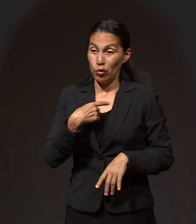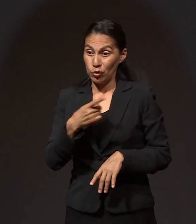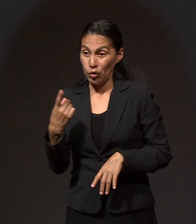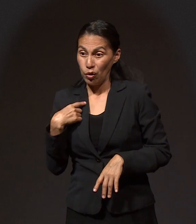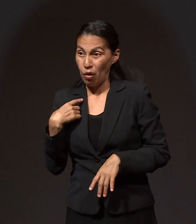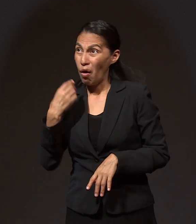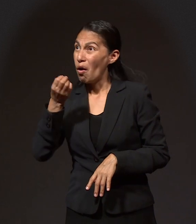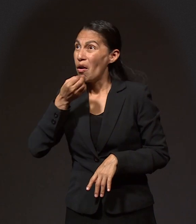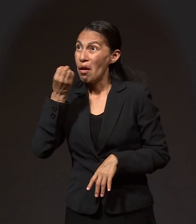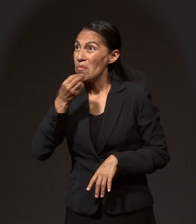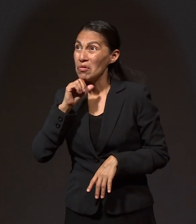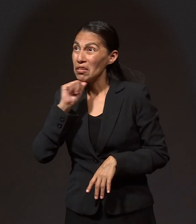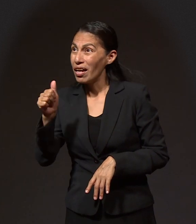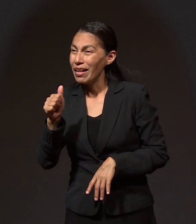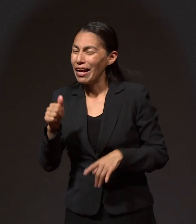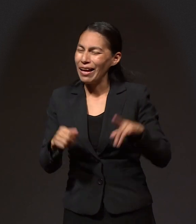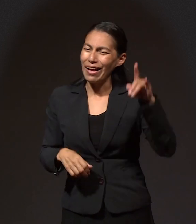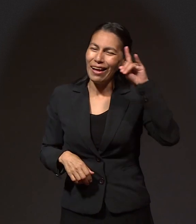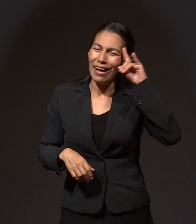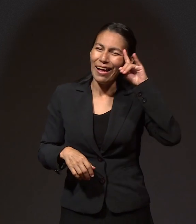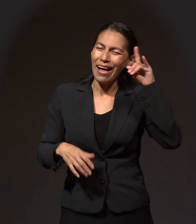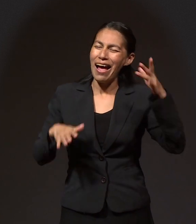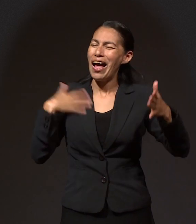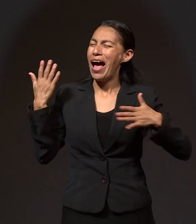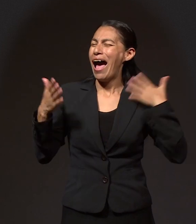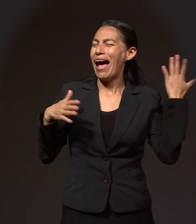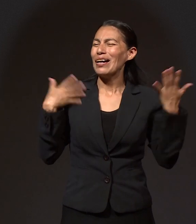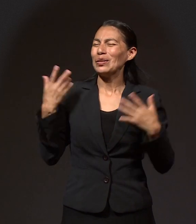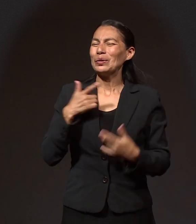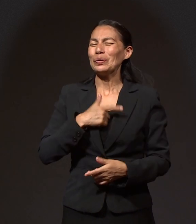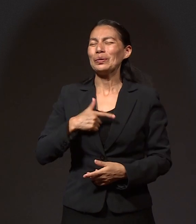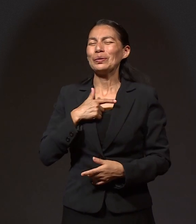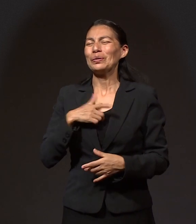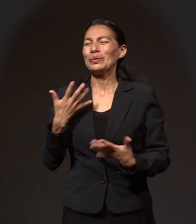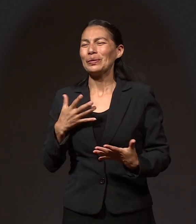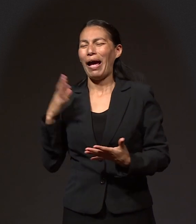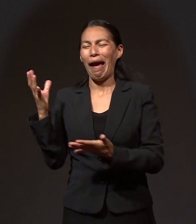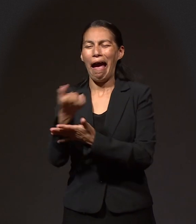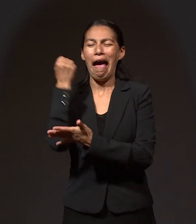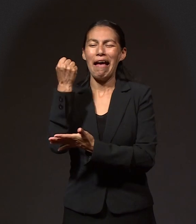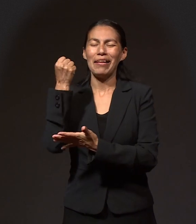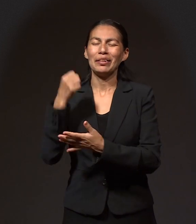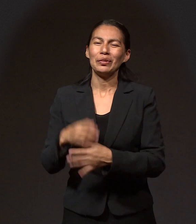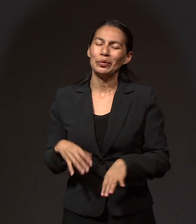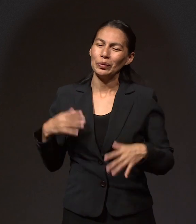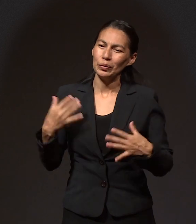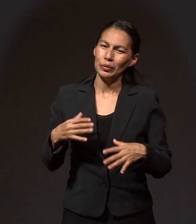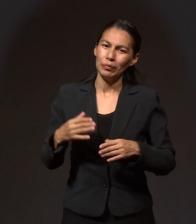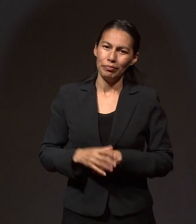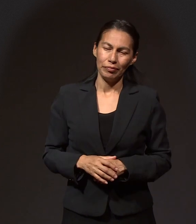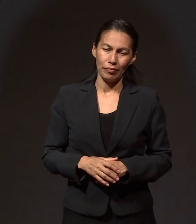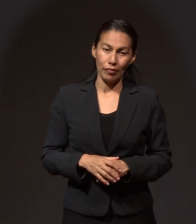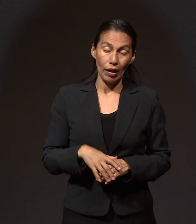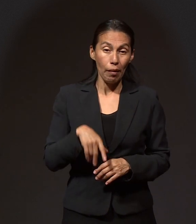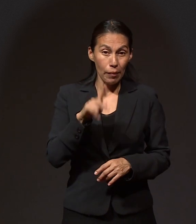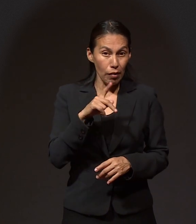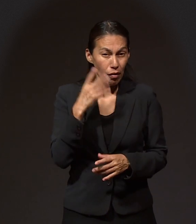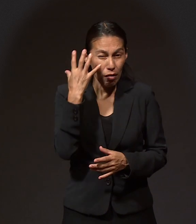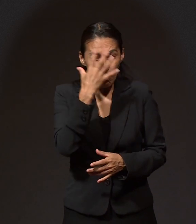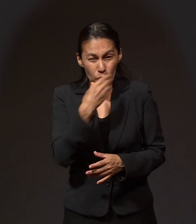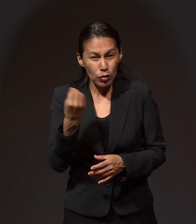crean el sano hábito de comunicarse con Dios. Y lo comparten. Y comparten. Y adiestran a otros, sus hijos, sus